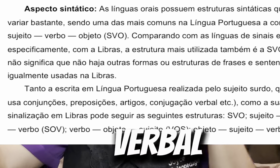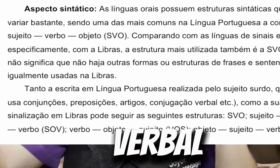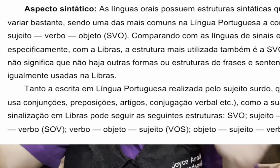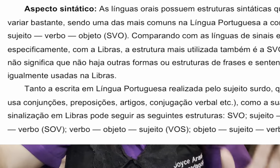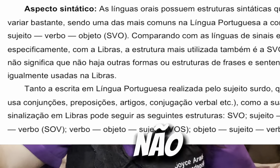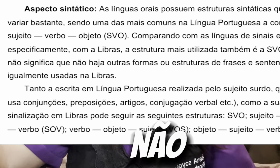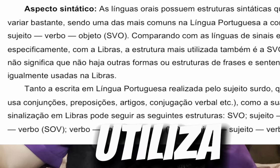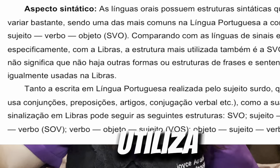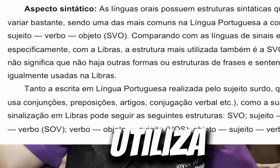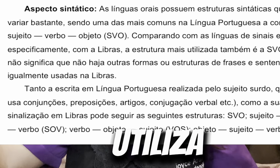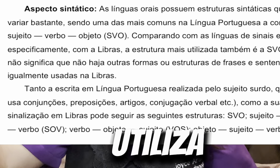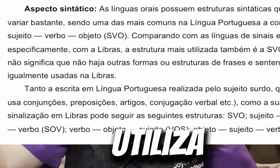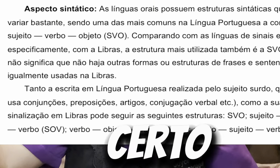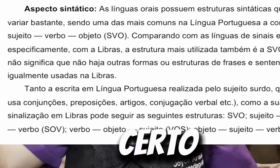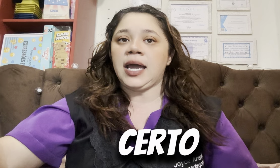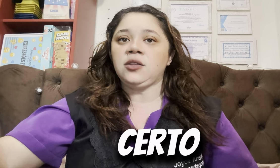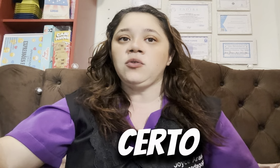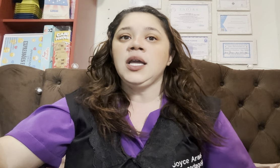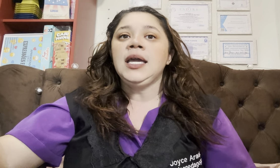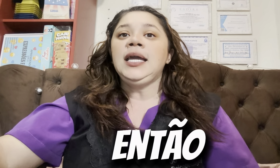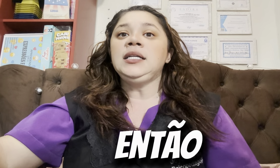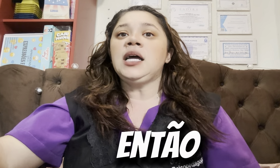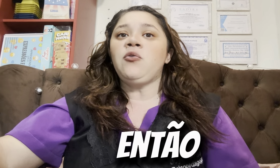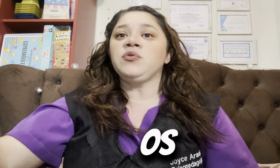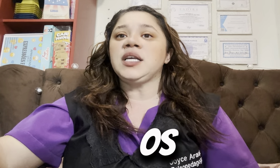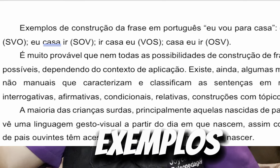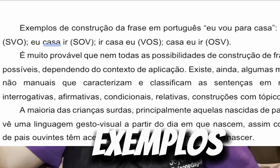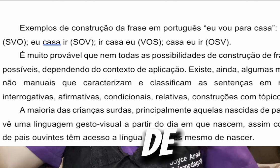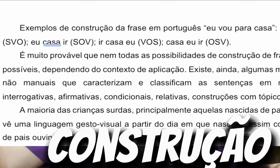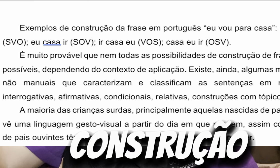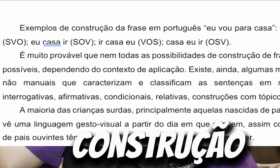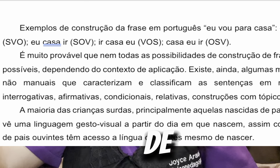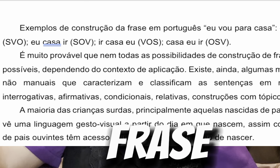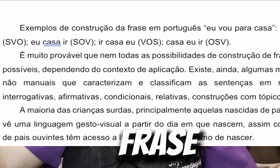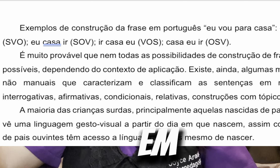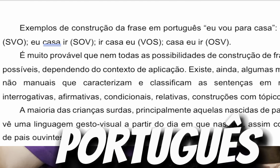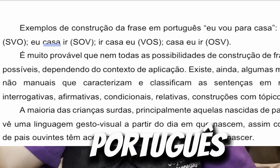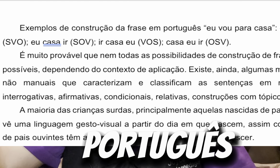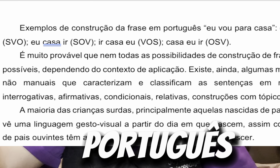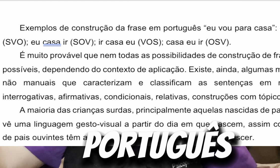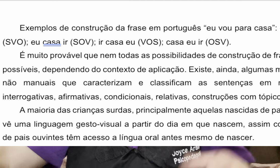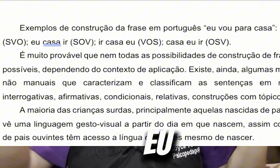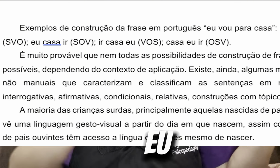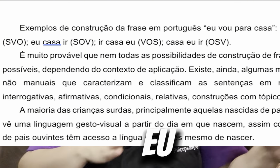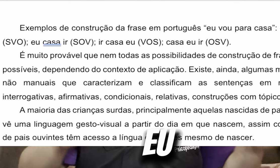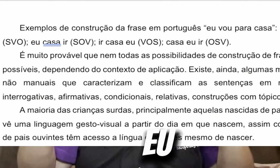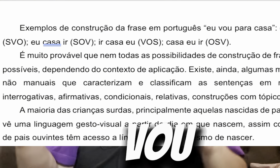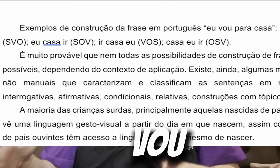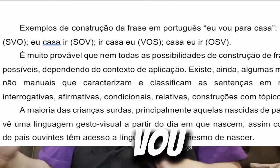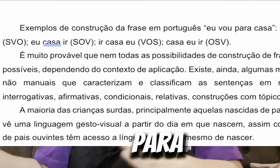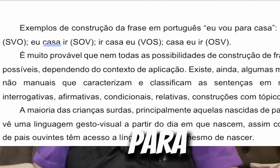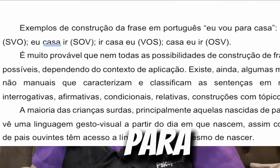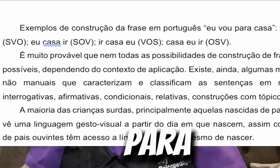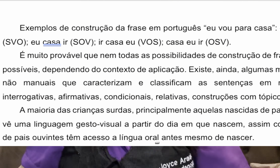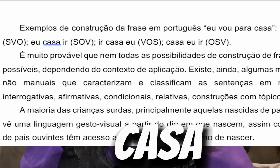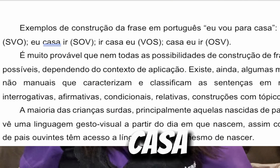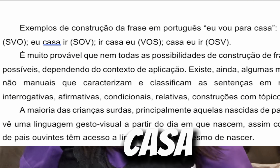verbal, não utiliza, certo? Então, os exemplos de construção de frase em português: eu vou para